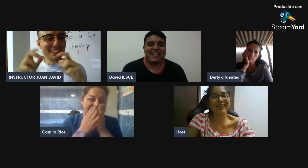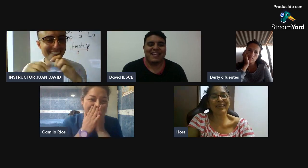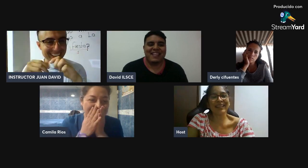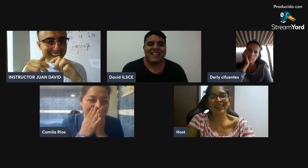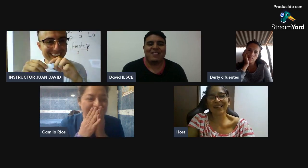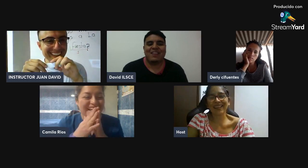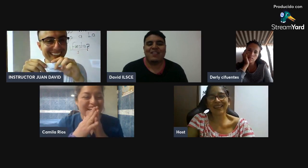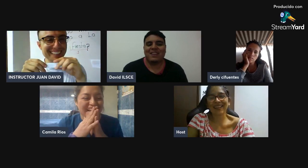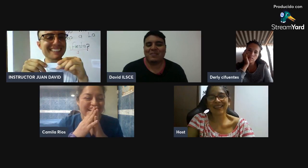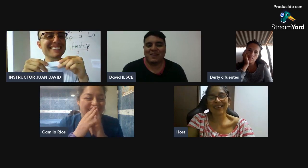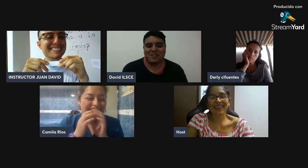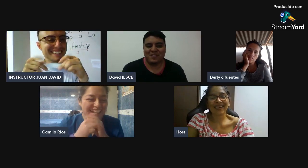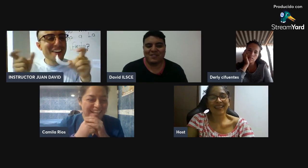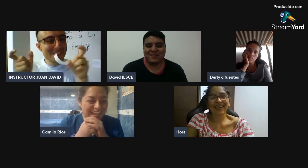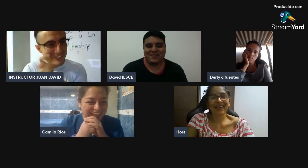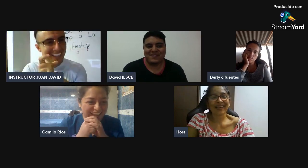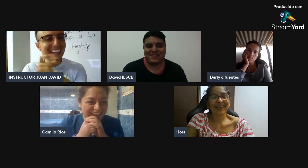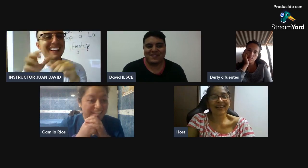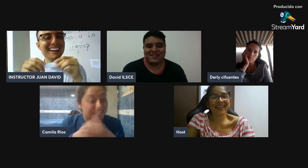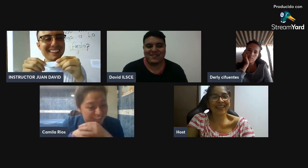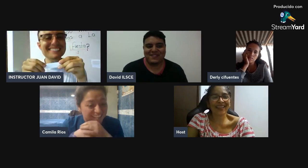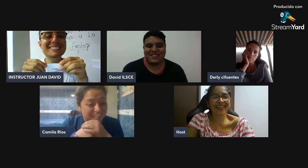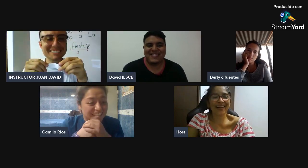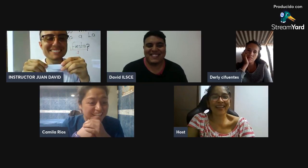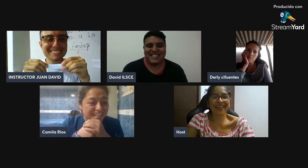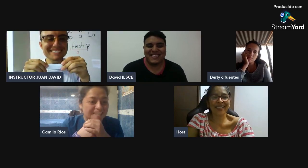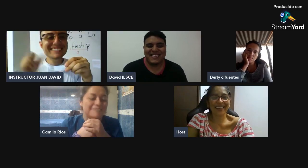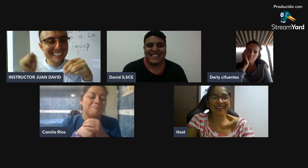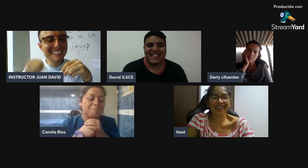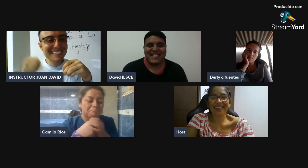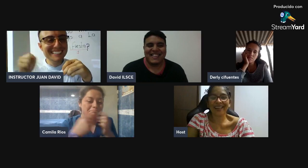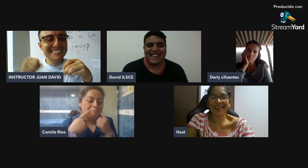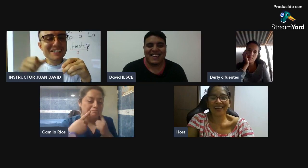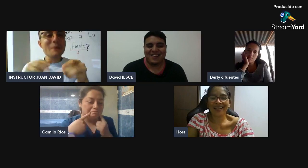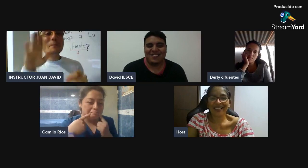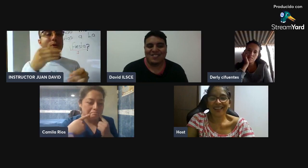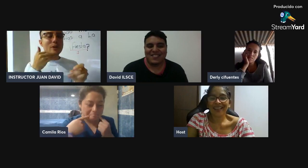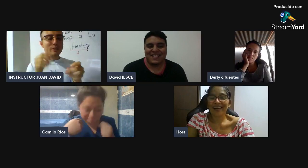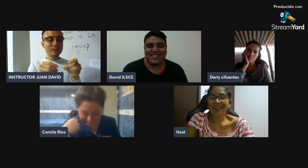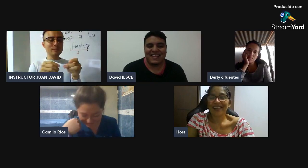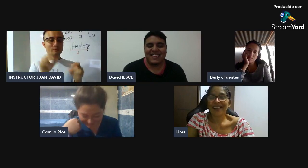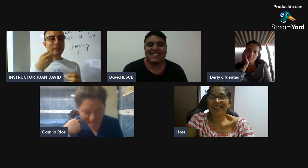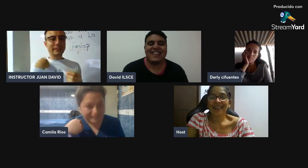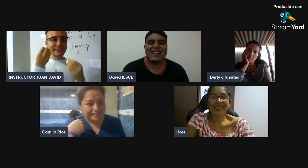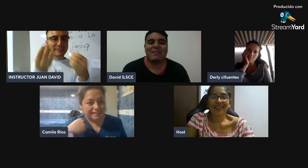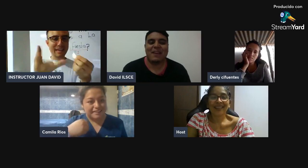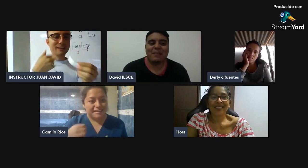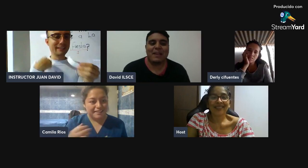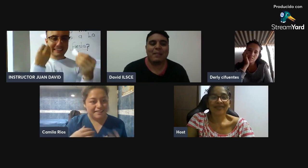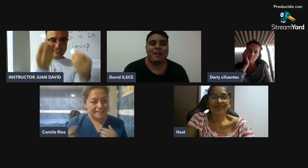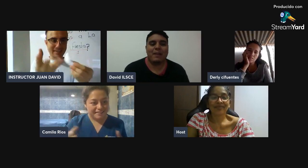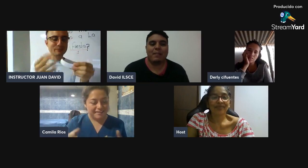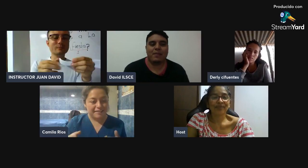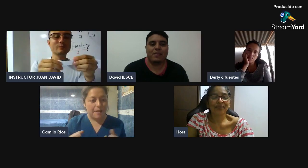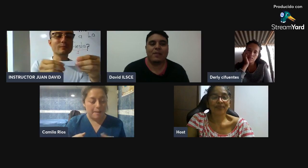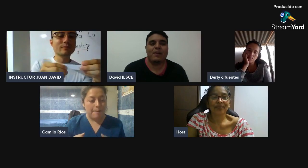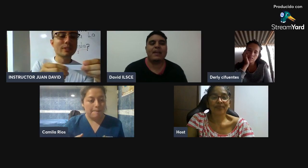efe que en español claro tenía que ver cambiar mira por ejemplo yo te voy a dar